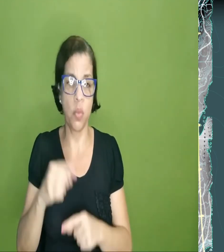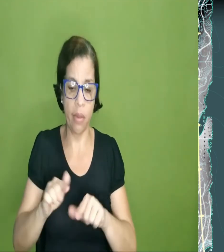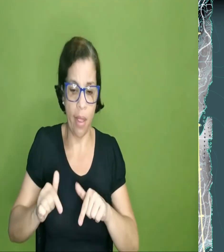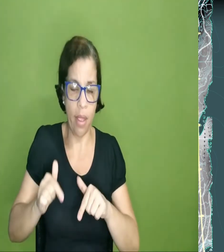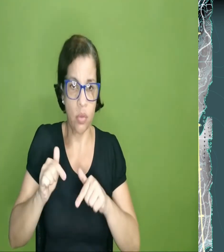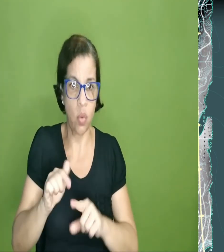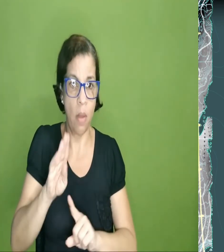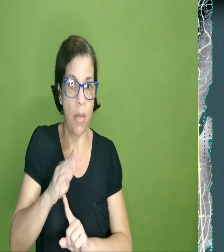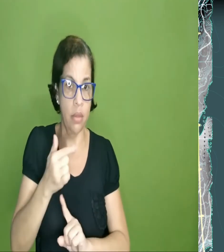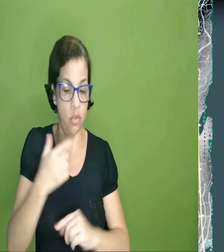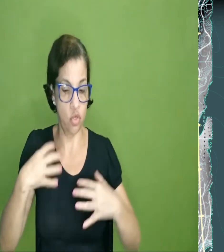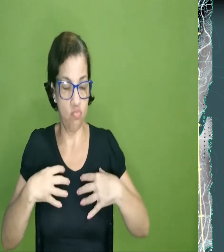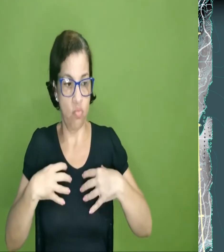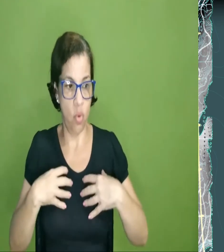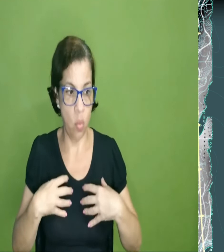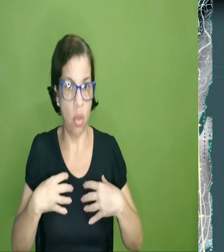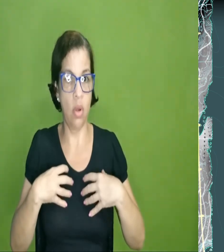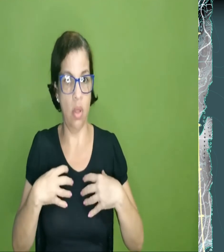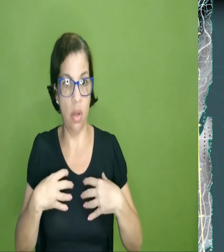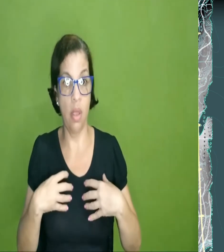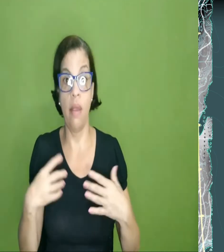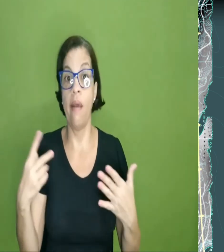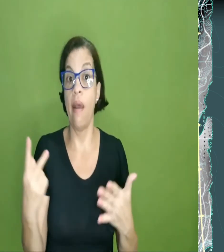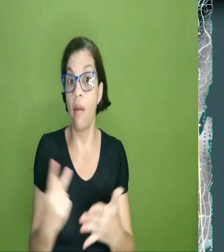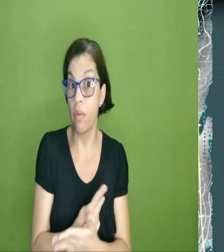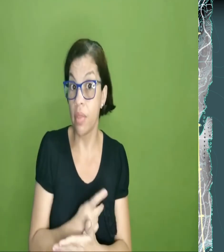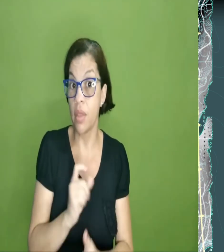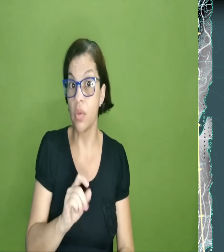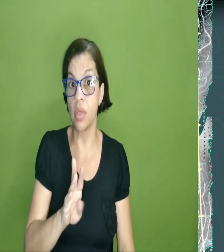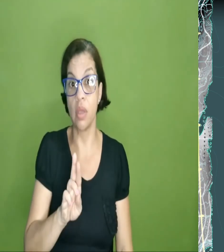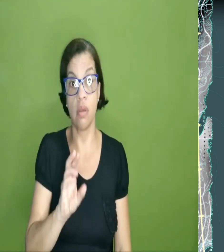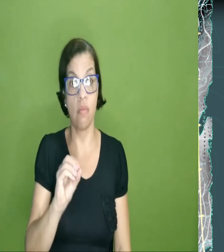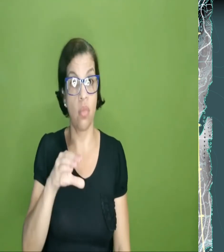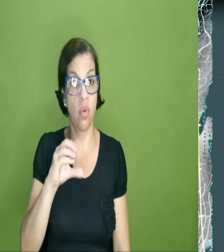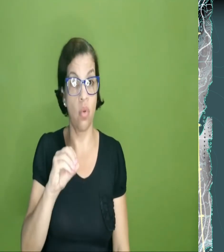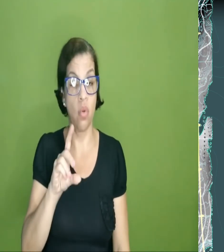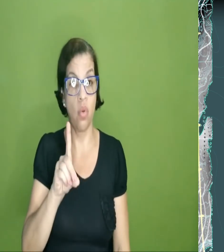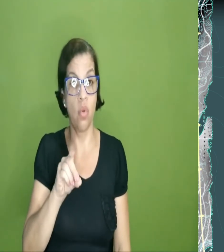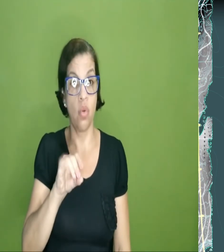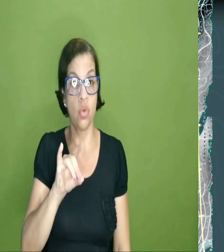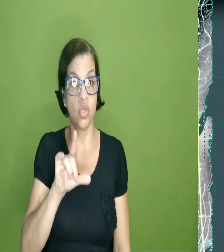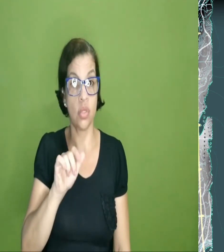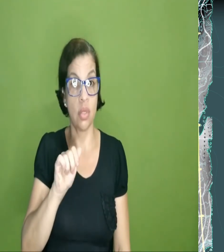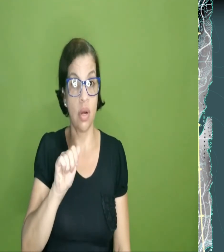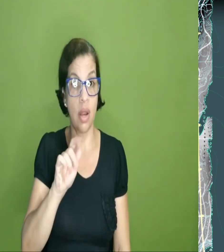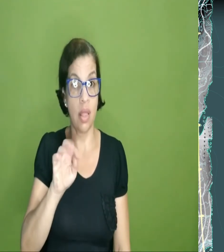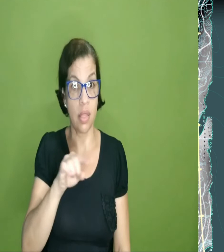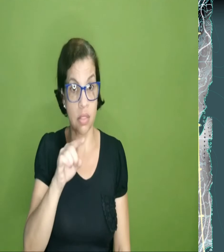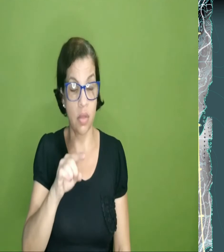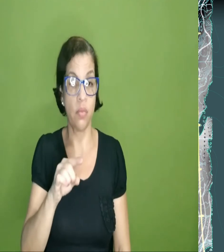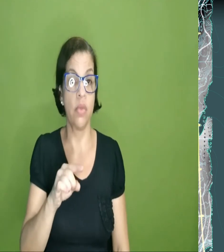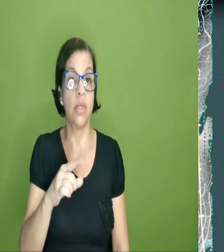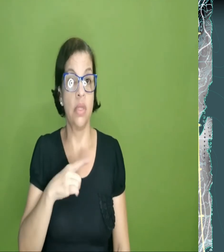adrenérgicos pulmonares, causam uma broncodilatação. Eles são classificados em fármacos de